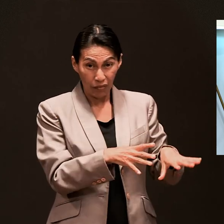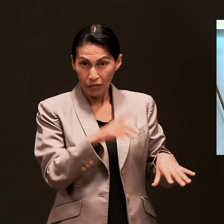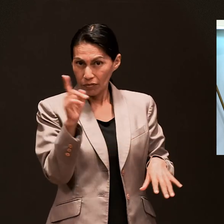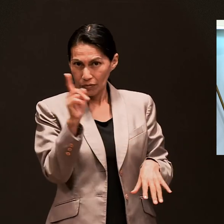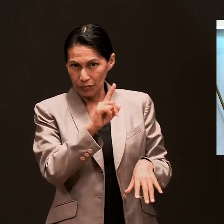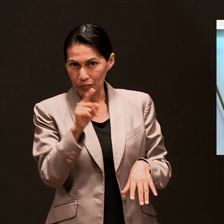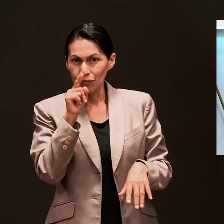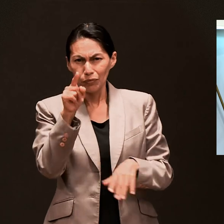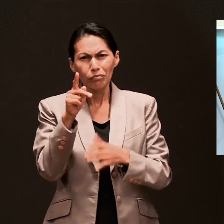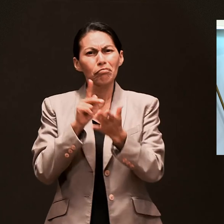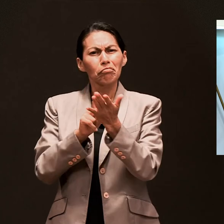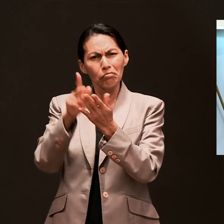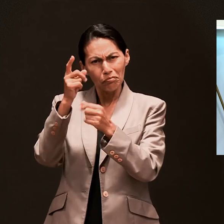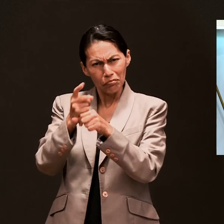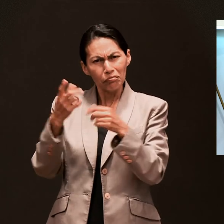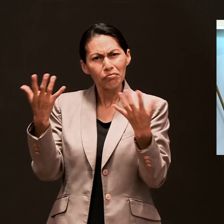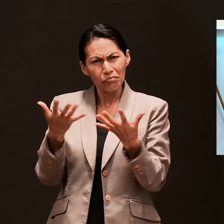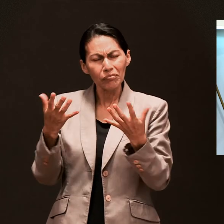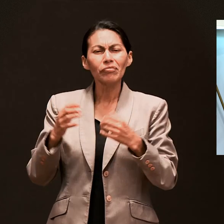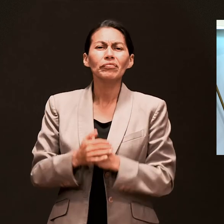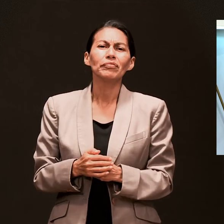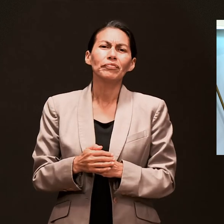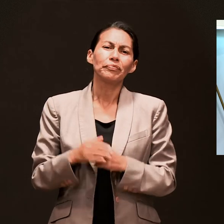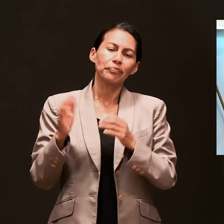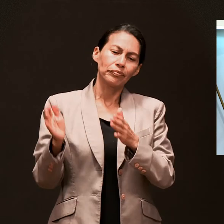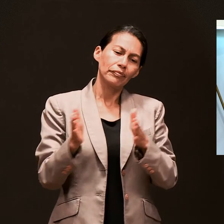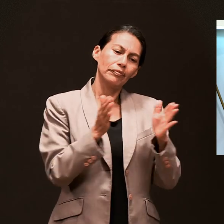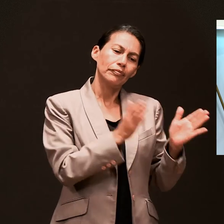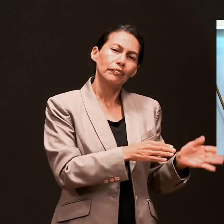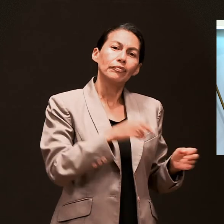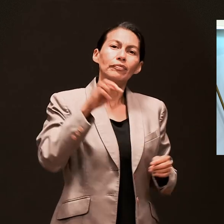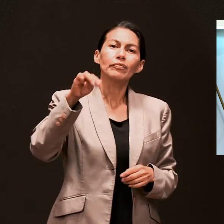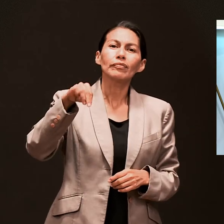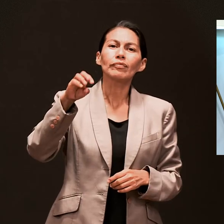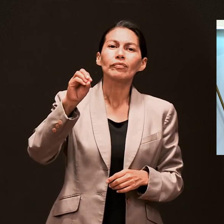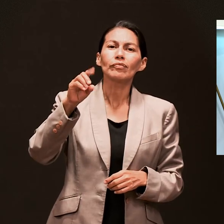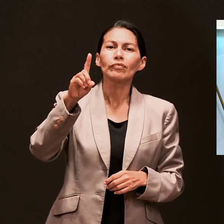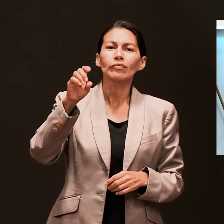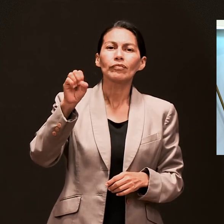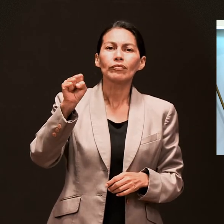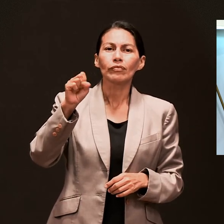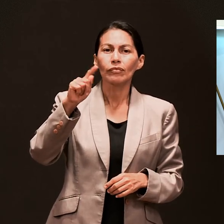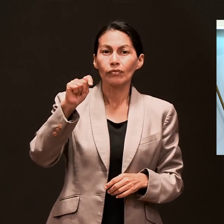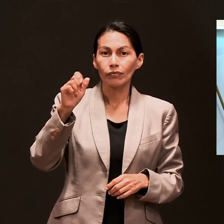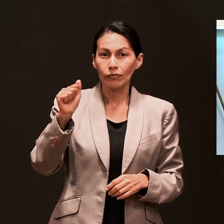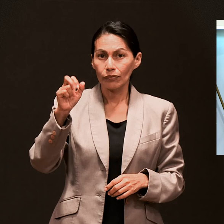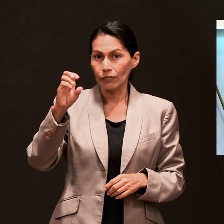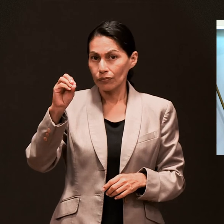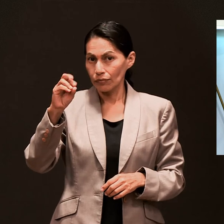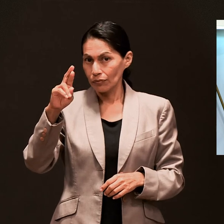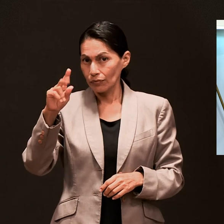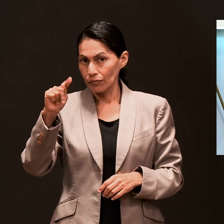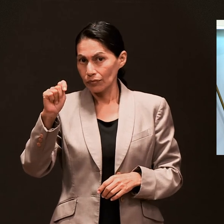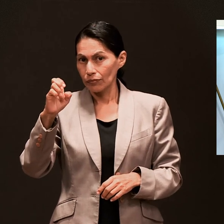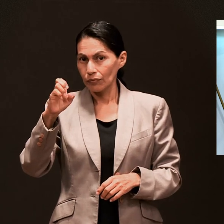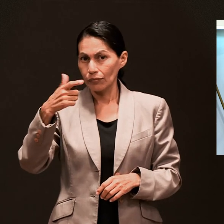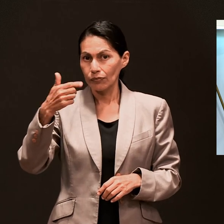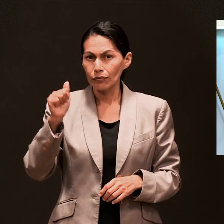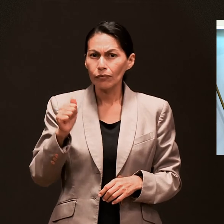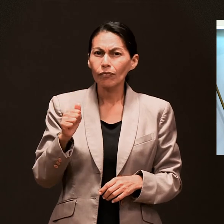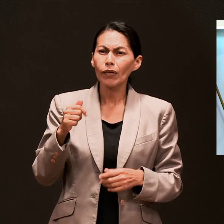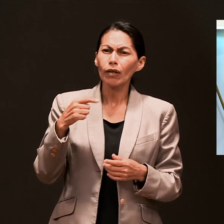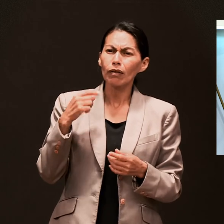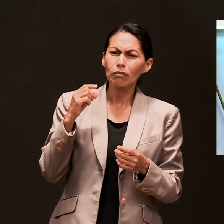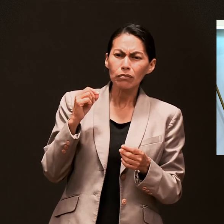es fiel no te va a dejar mantente firme haciendo su voluntad Modesta Ortega